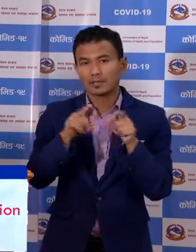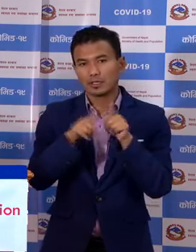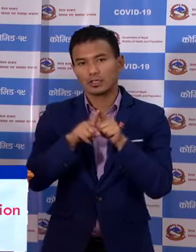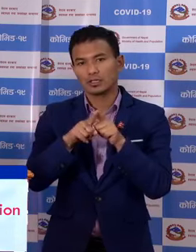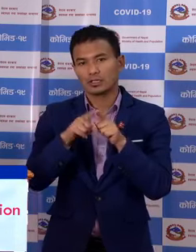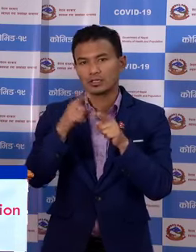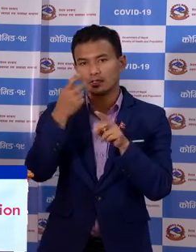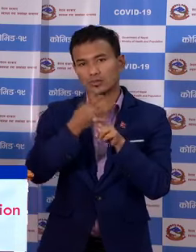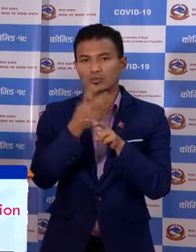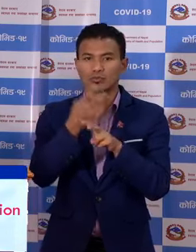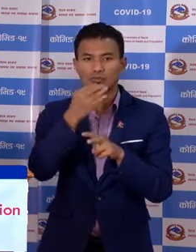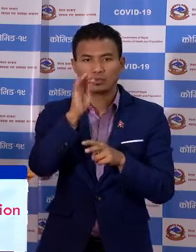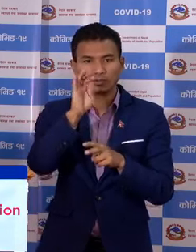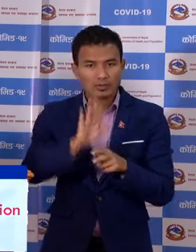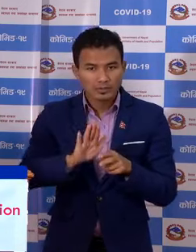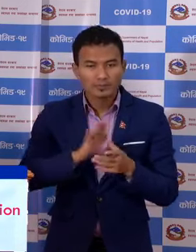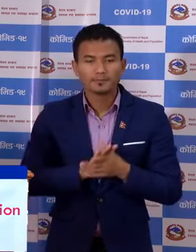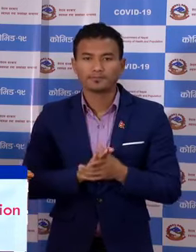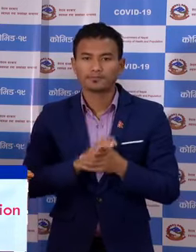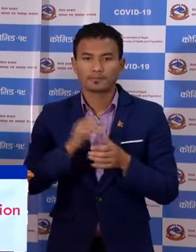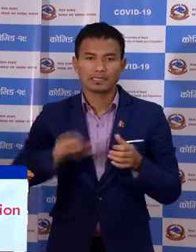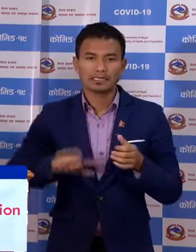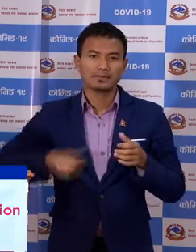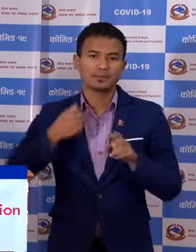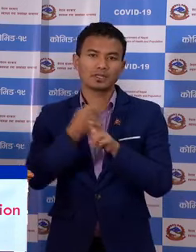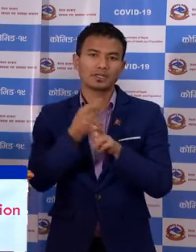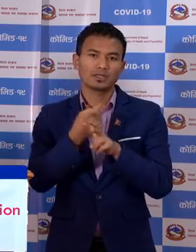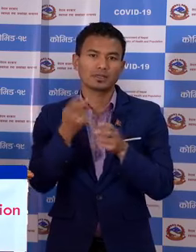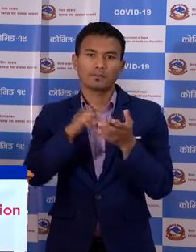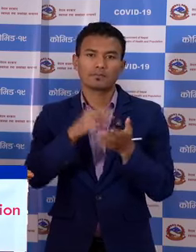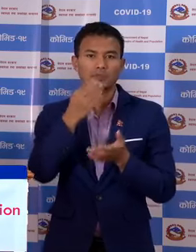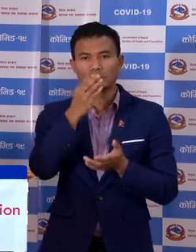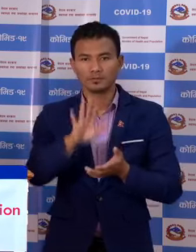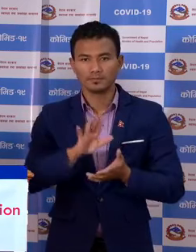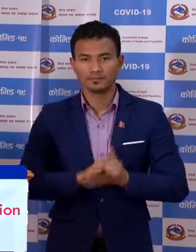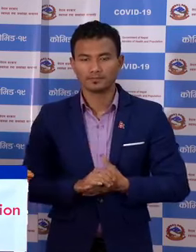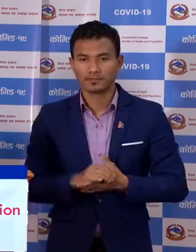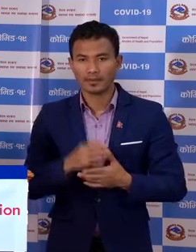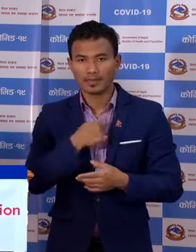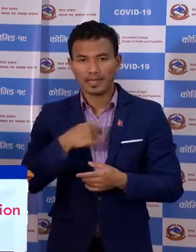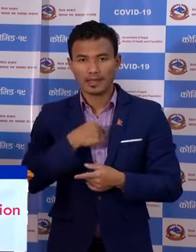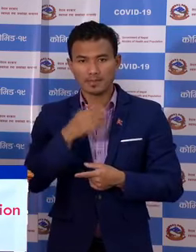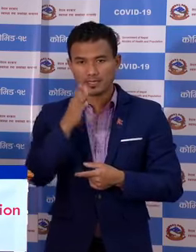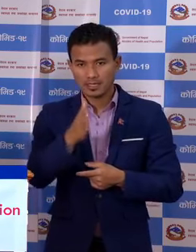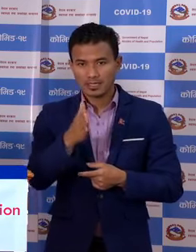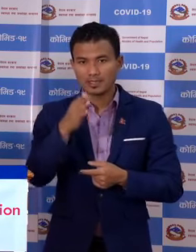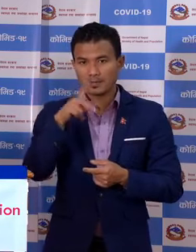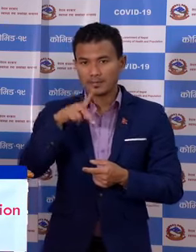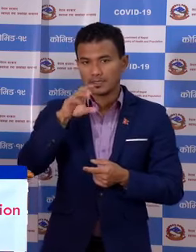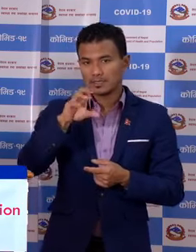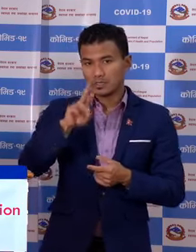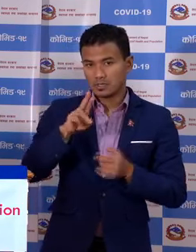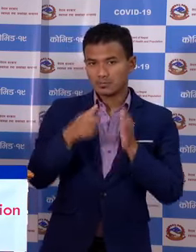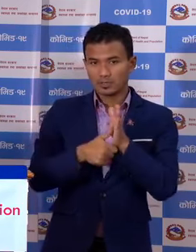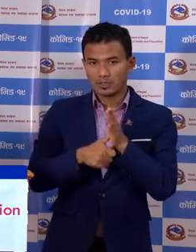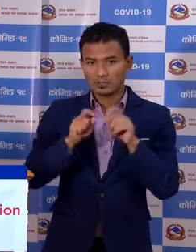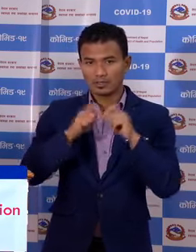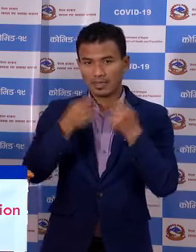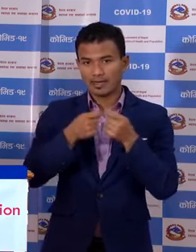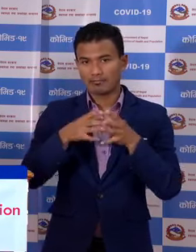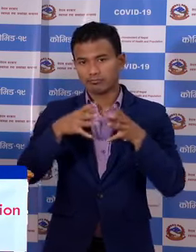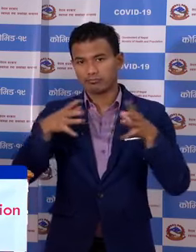व्यवसाय पनि धराशायी हुन सक्छ र जीवन कष्टकर बन्छ। हामीले पीसीआर परीक्षणको